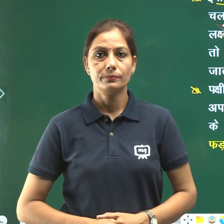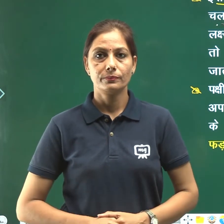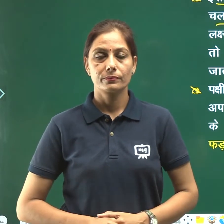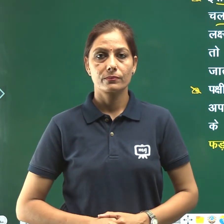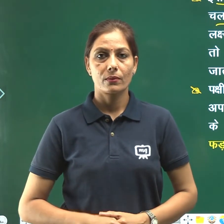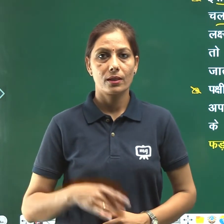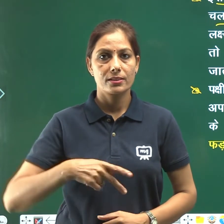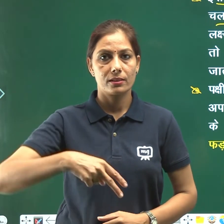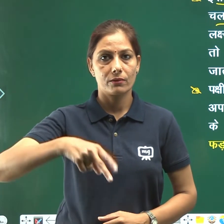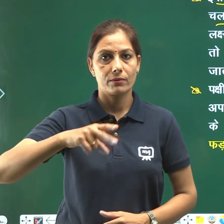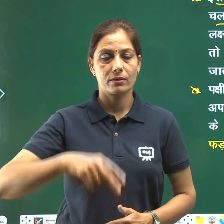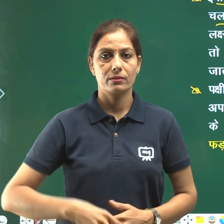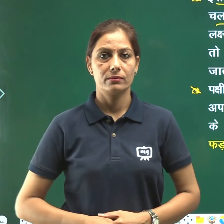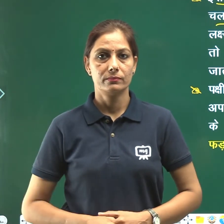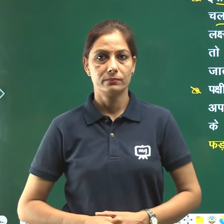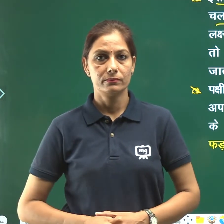चलते हुए